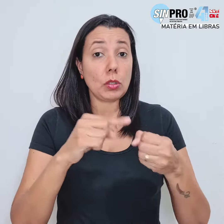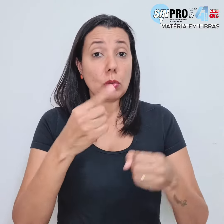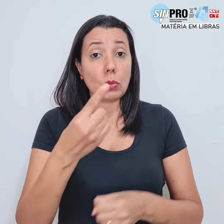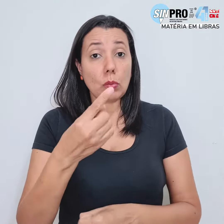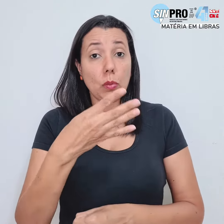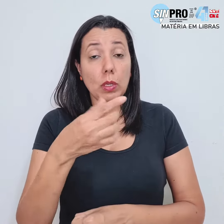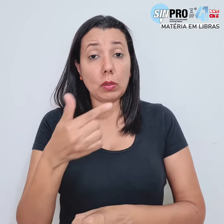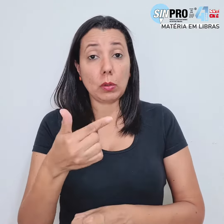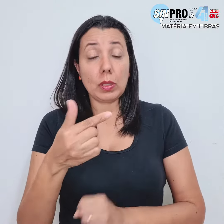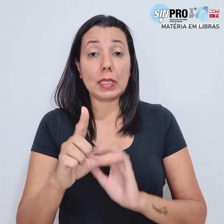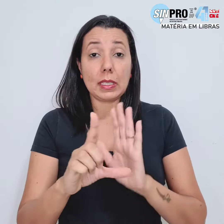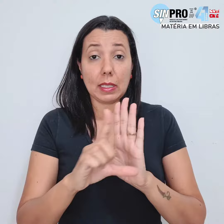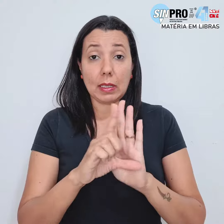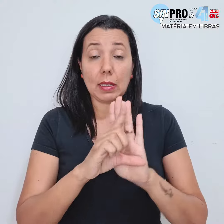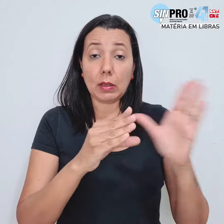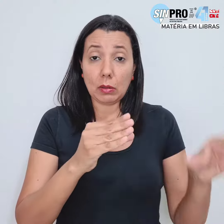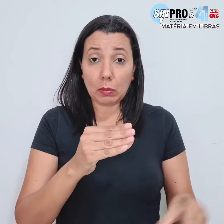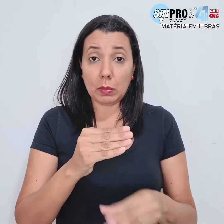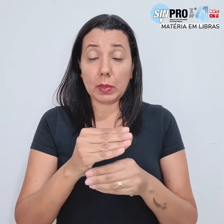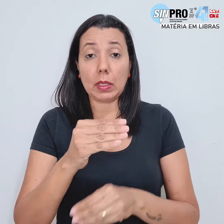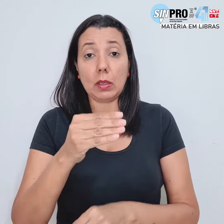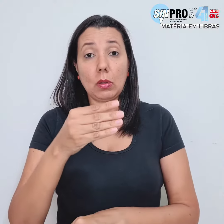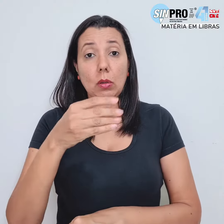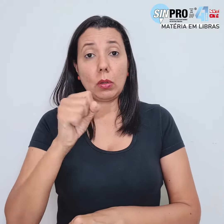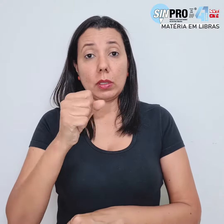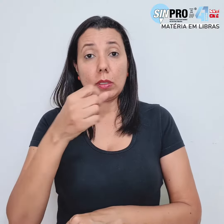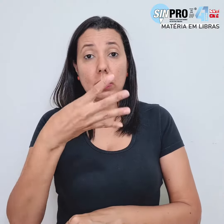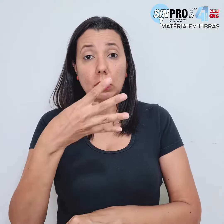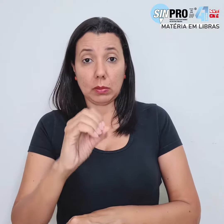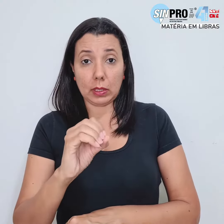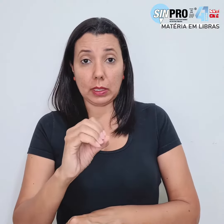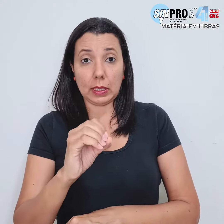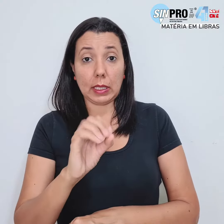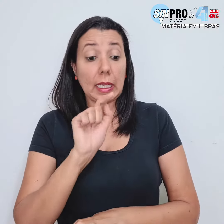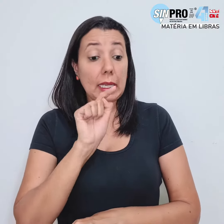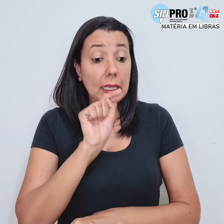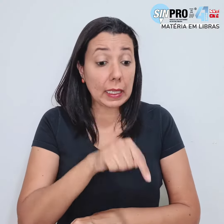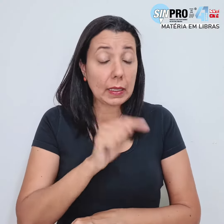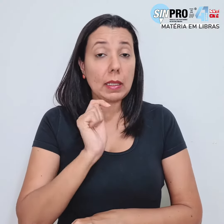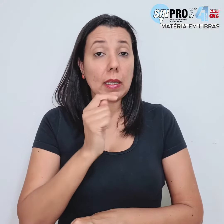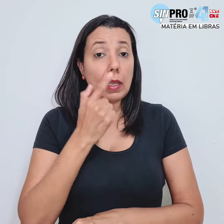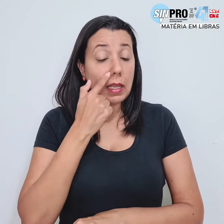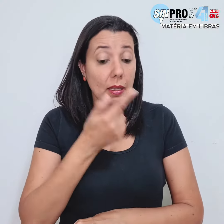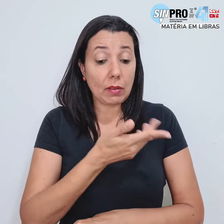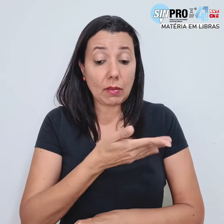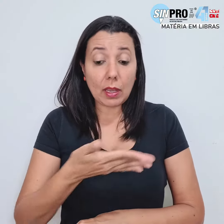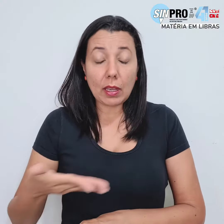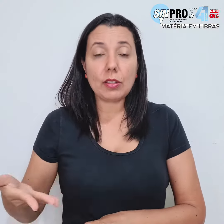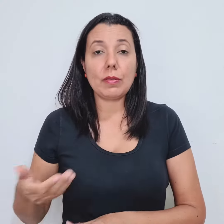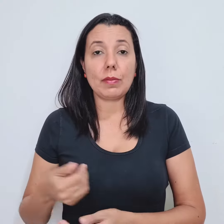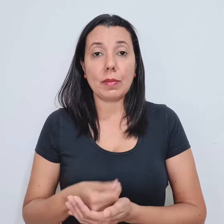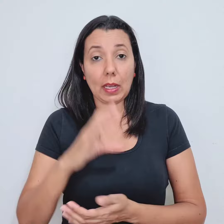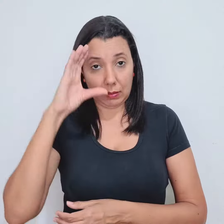142 da Lei Complementar 840. Clique aqui e confira a decisão.